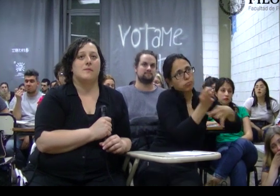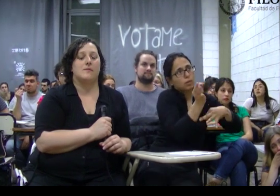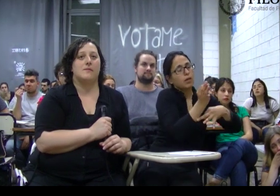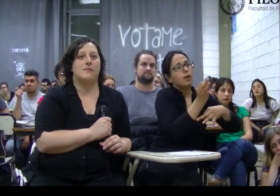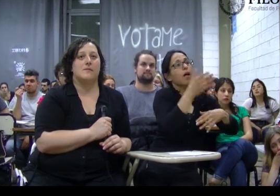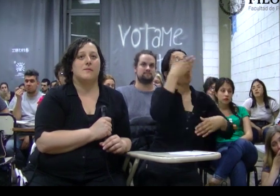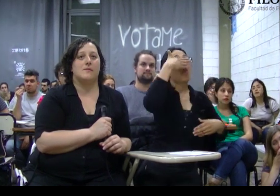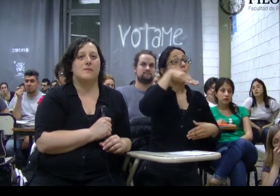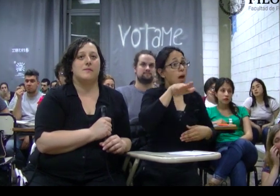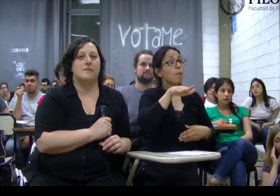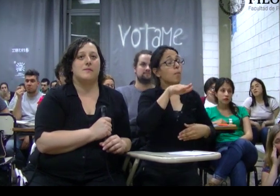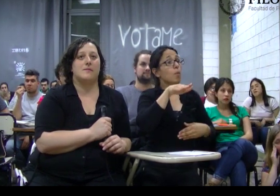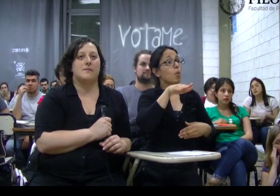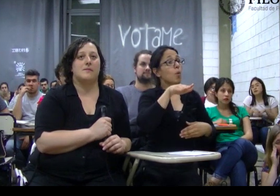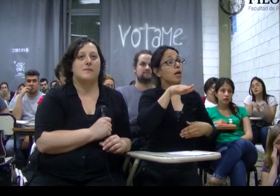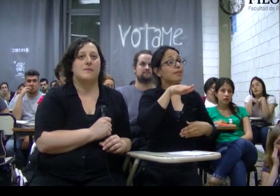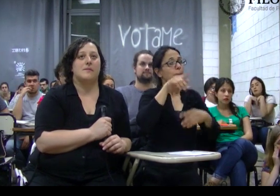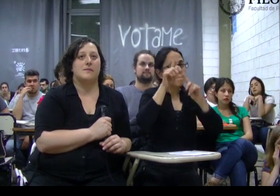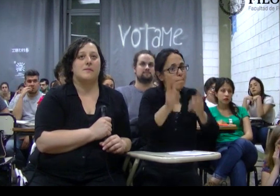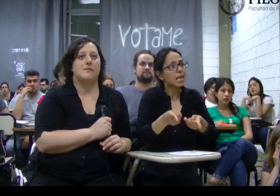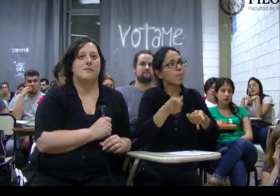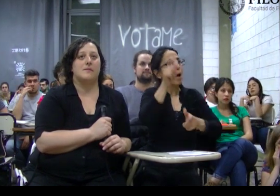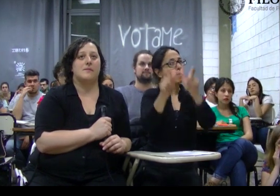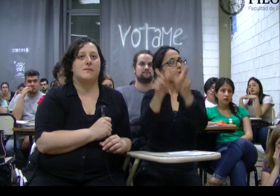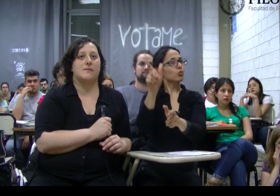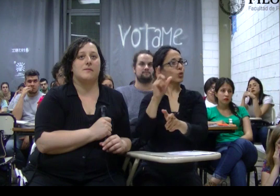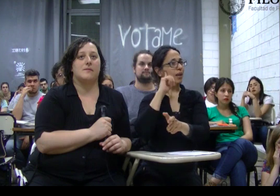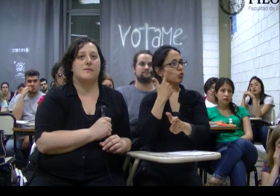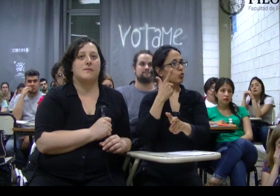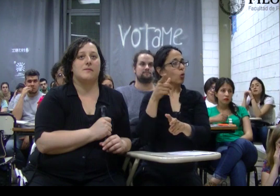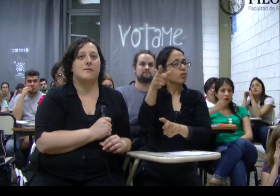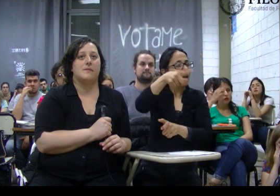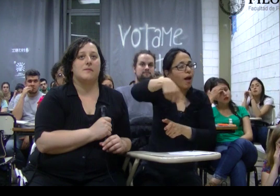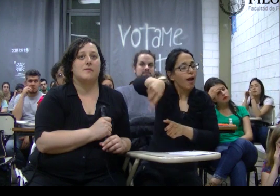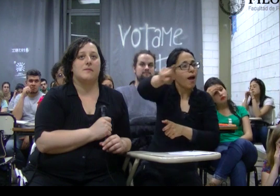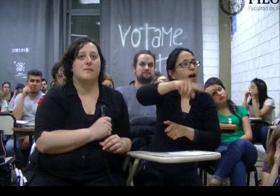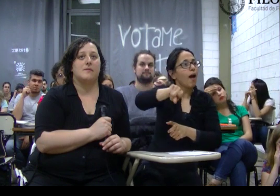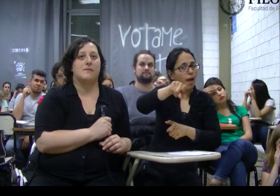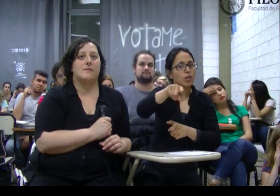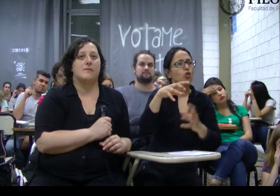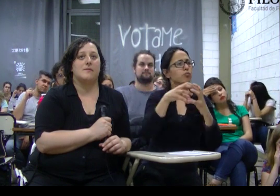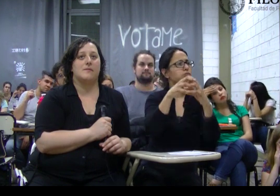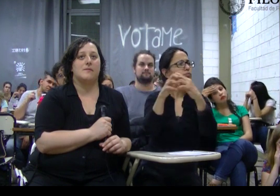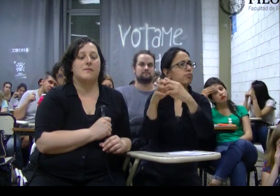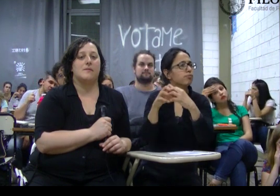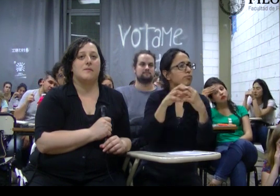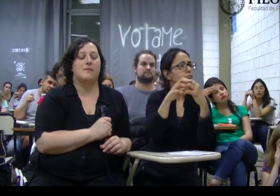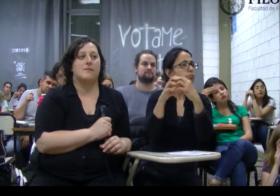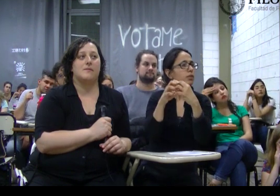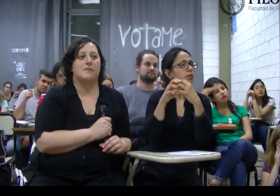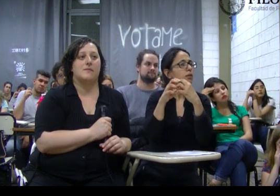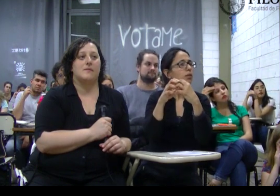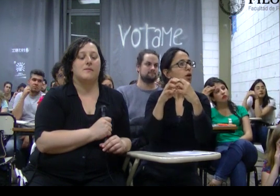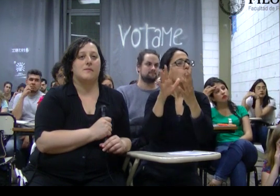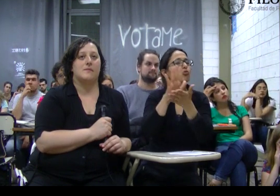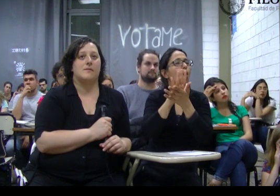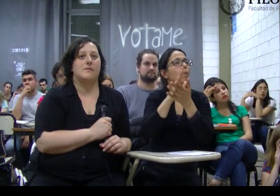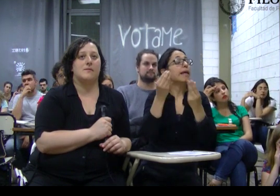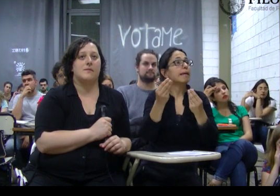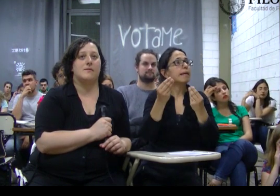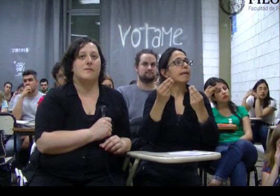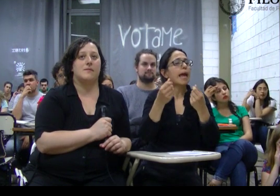Después, entre las mismas personas sordas, se trabajó en